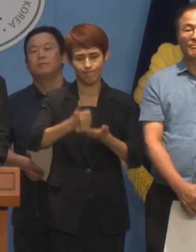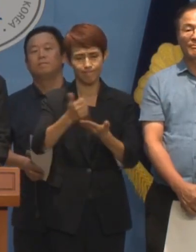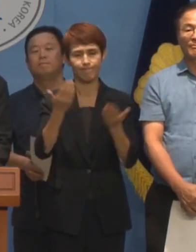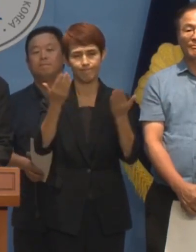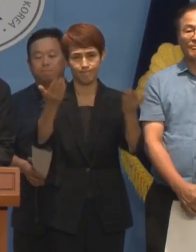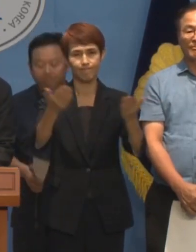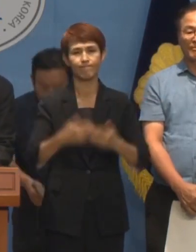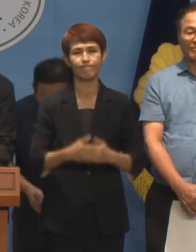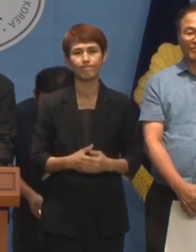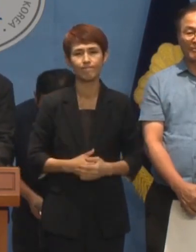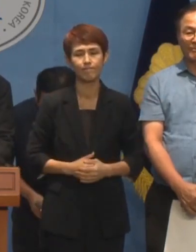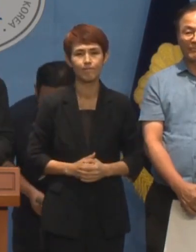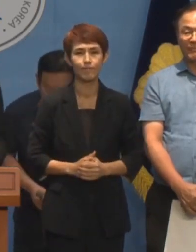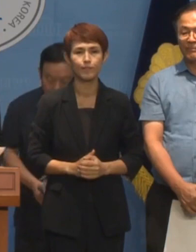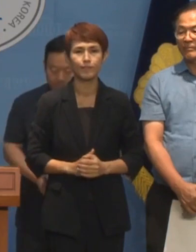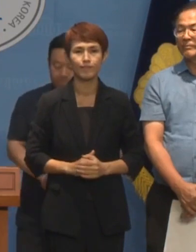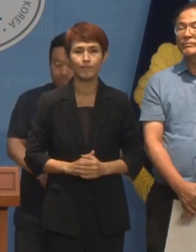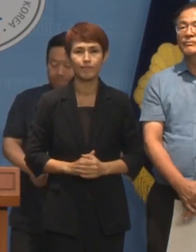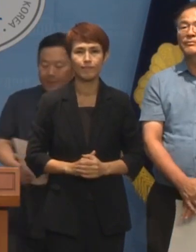보냅니다. 감사합니다.